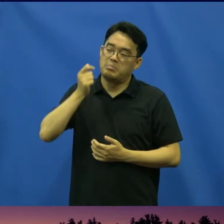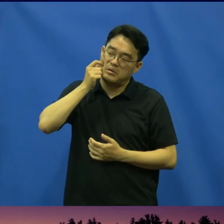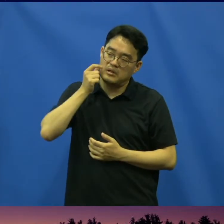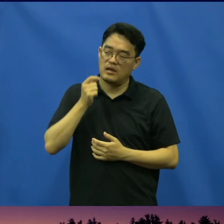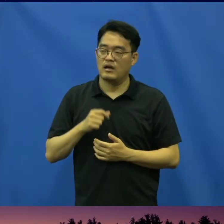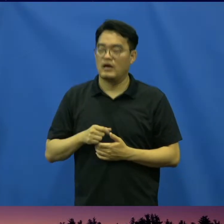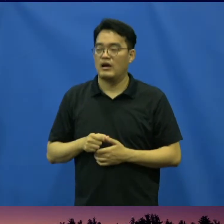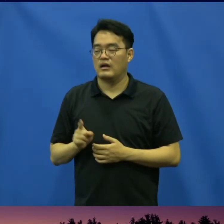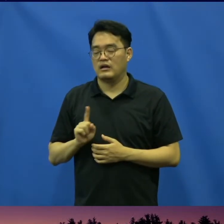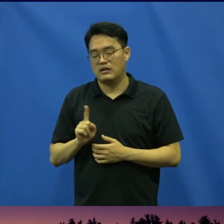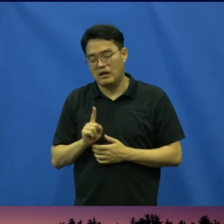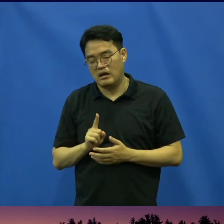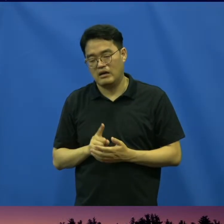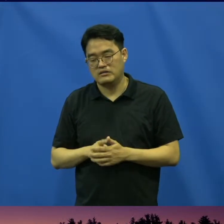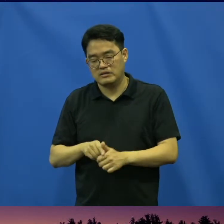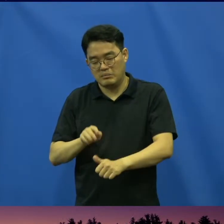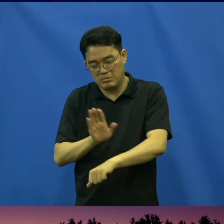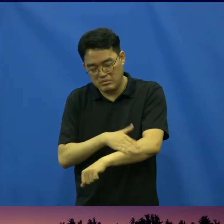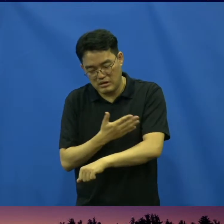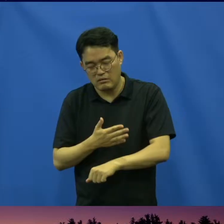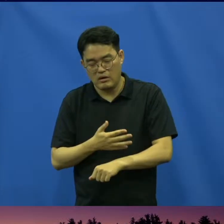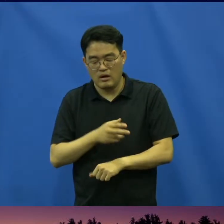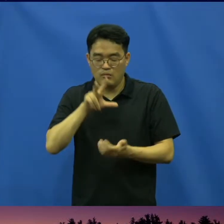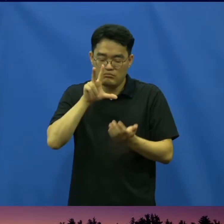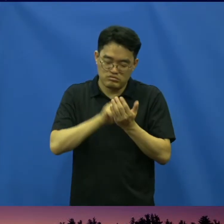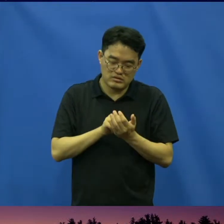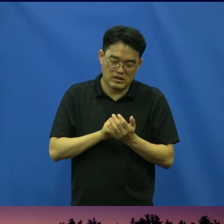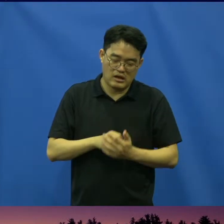무시해요. 우리를 묵무시해.